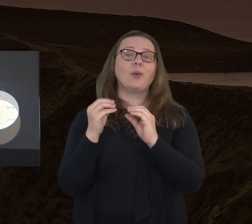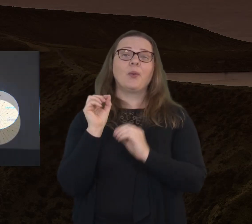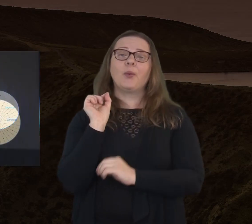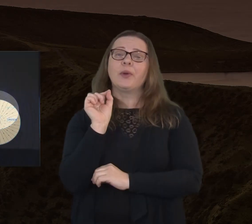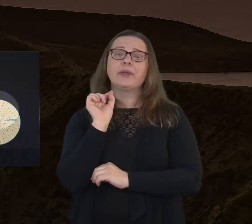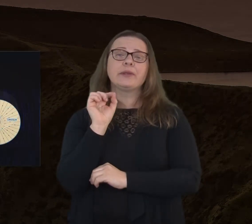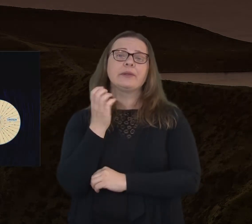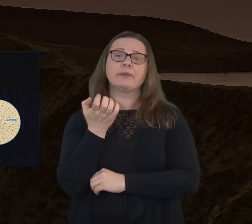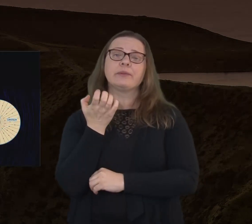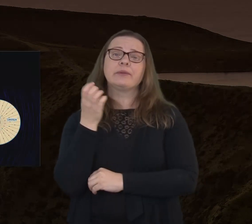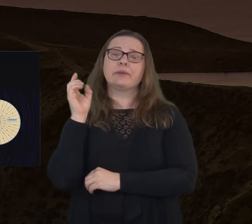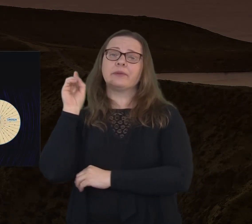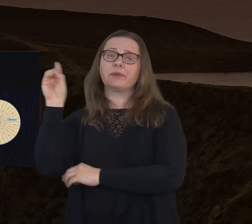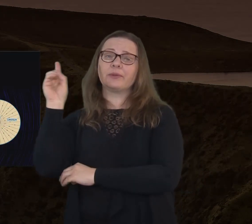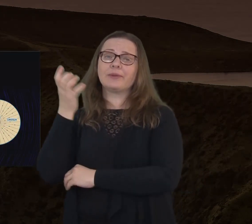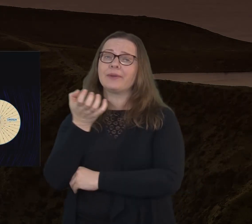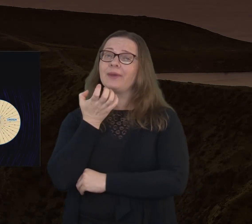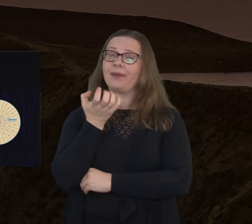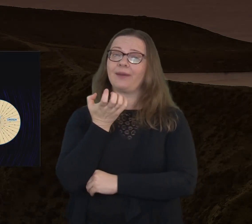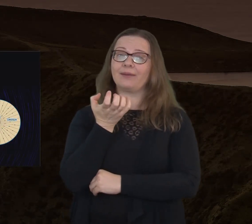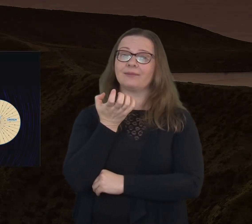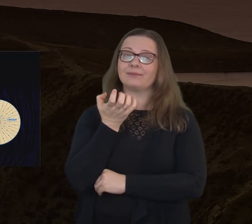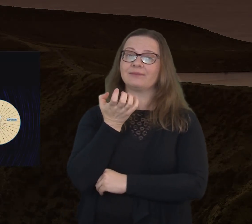Encher você. Muito bem. Então,